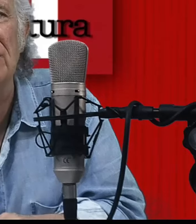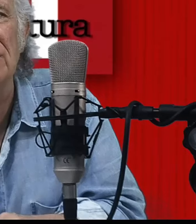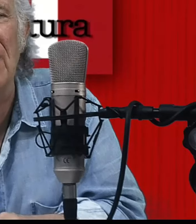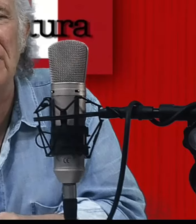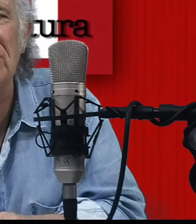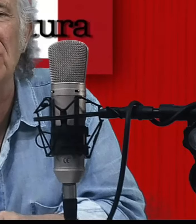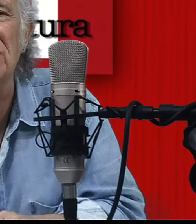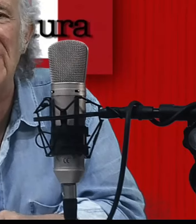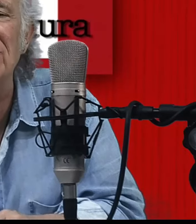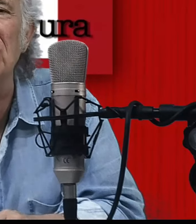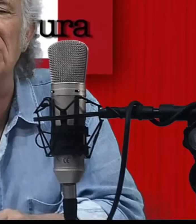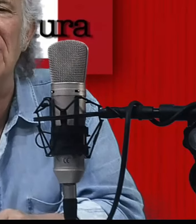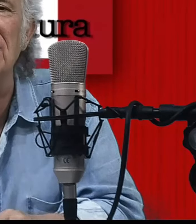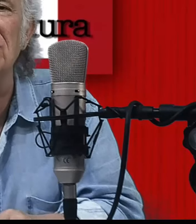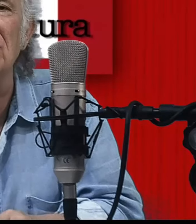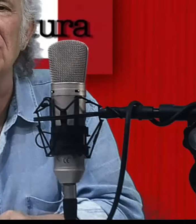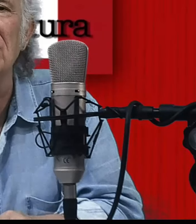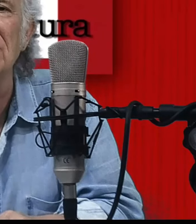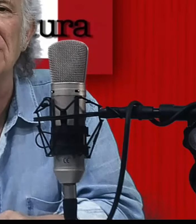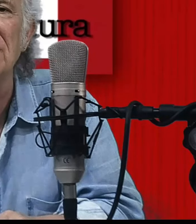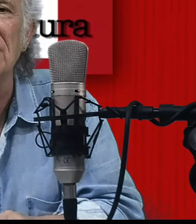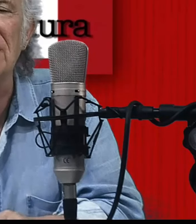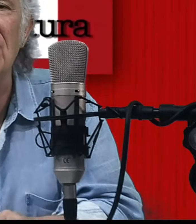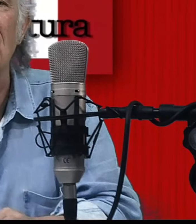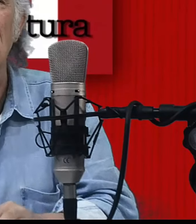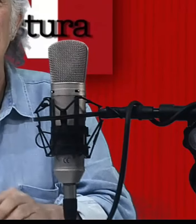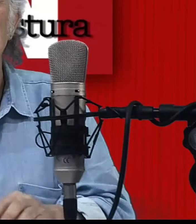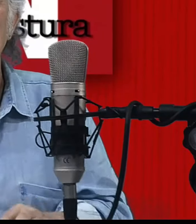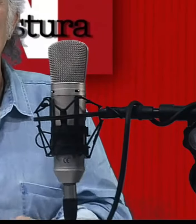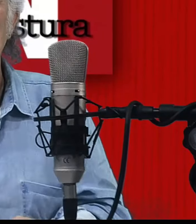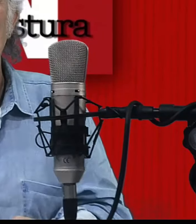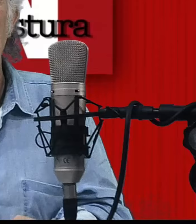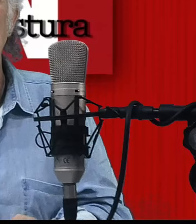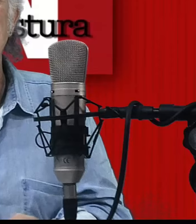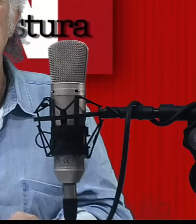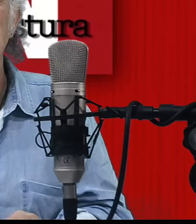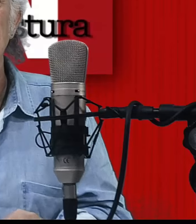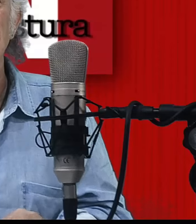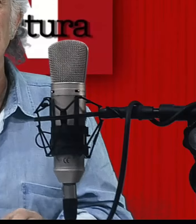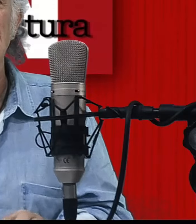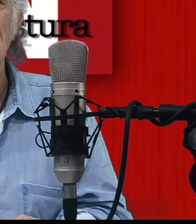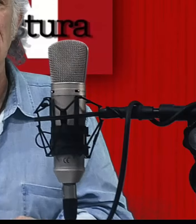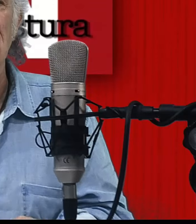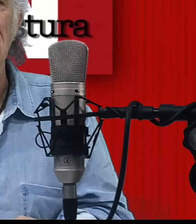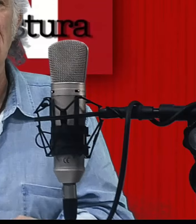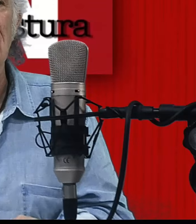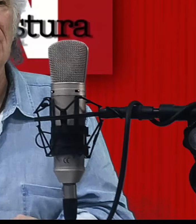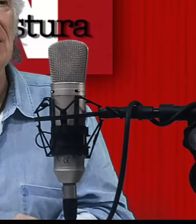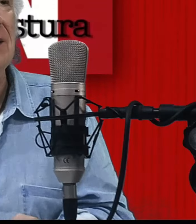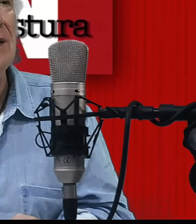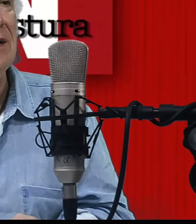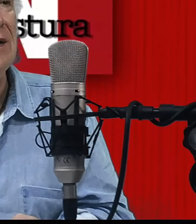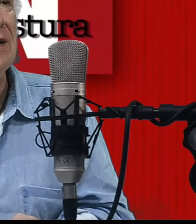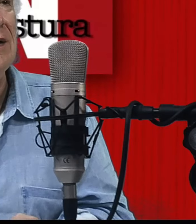mejor habiendo tanto talento? Creo que a veces